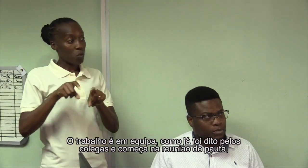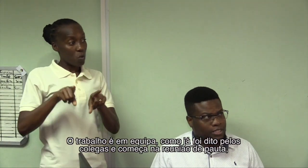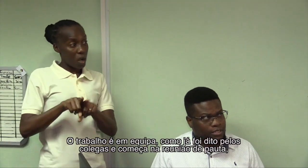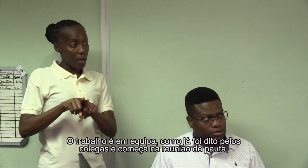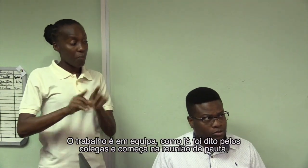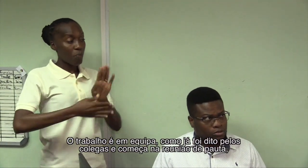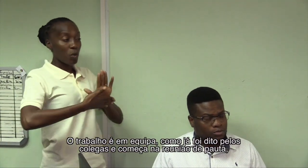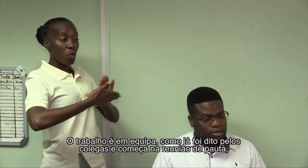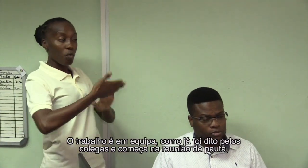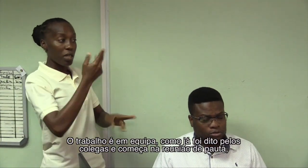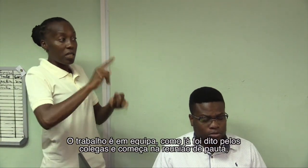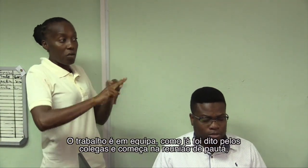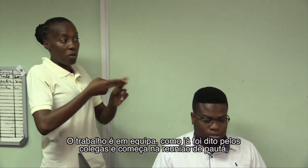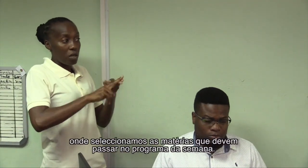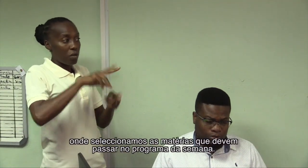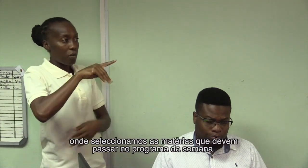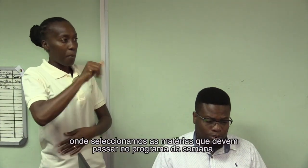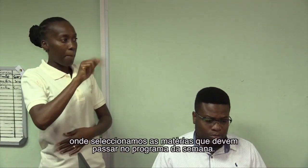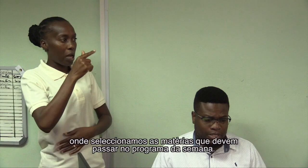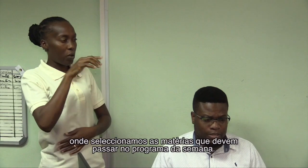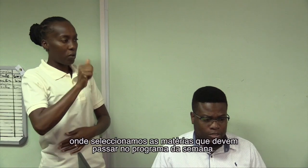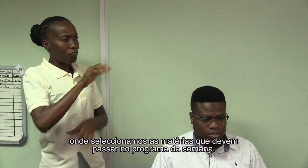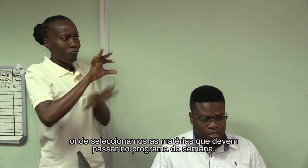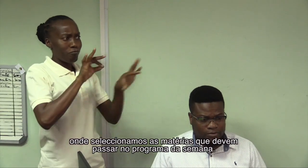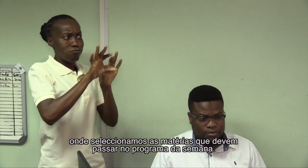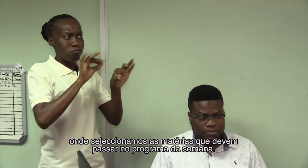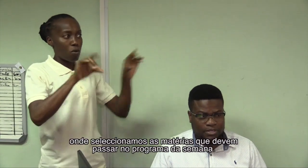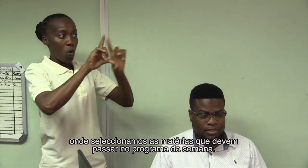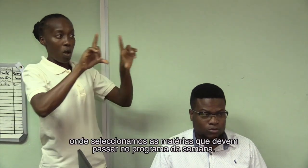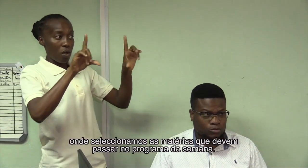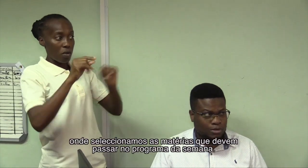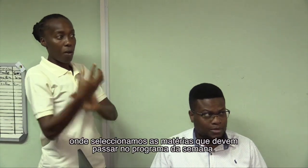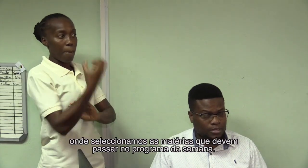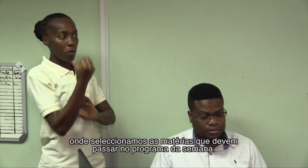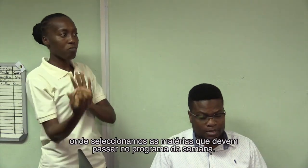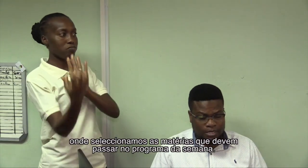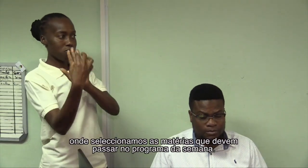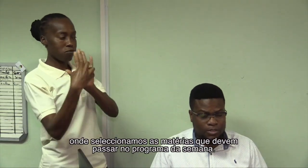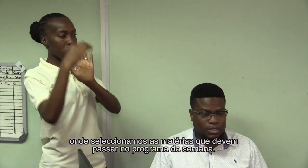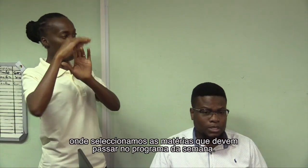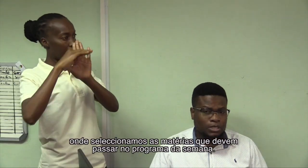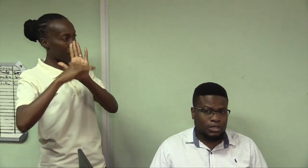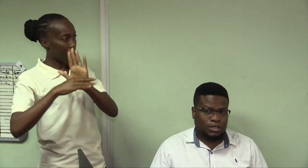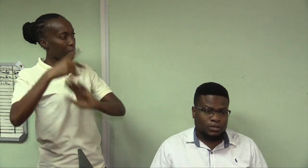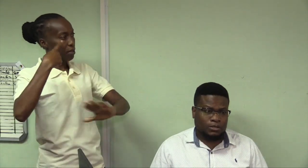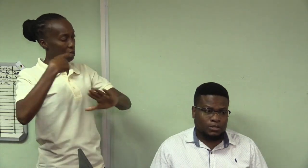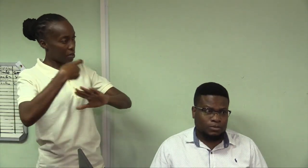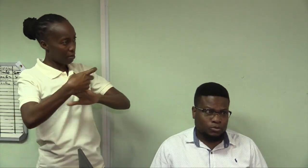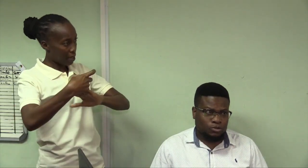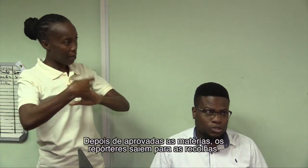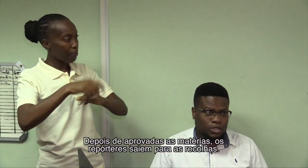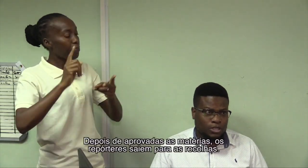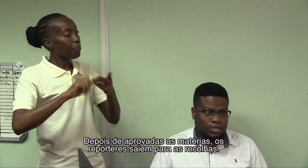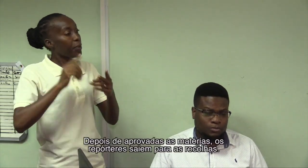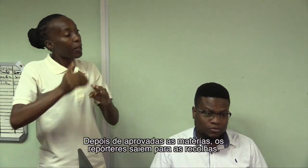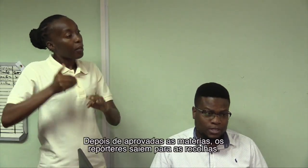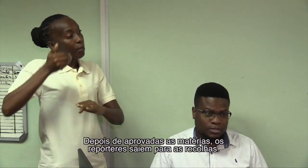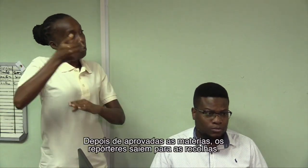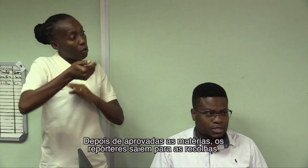começa na reunião de pauta, onde selecionamos as matérias que devem passar no programa da semana. Depois de aprovadas as